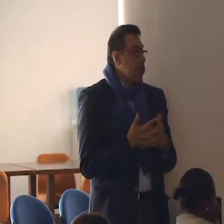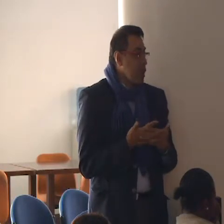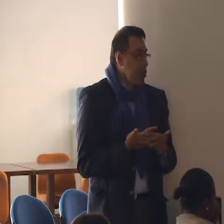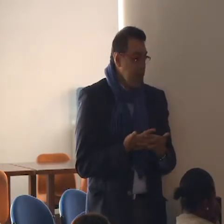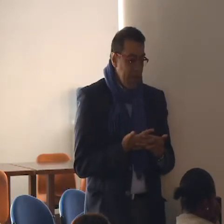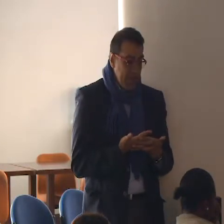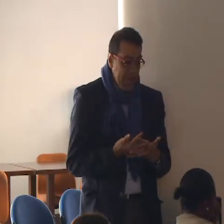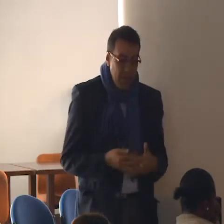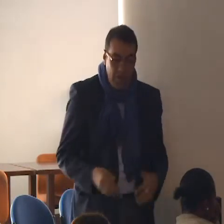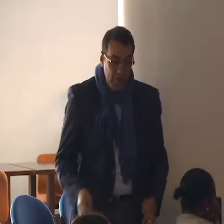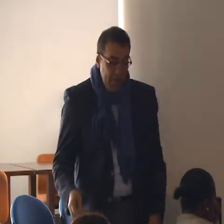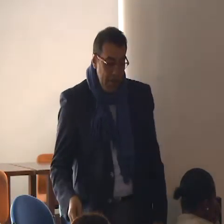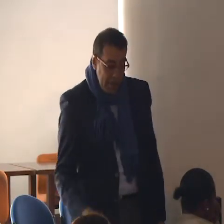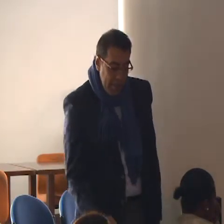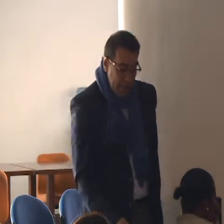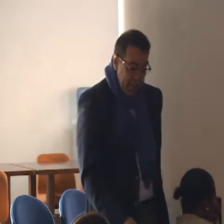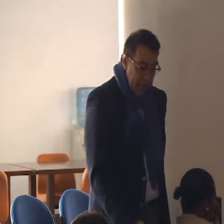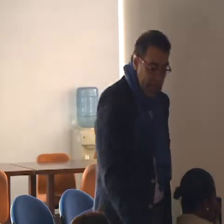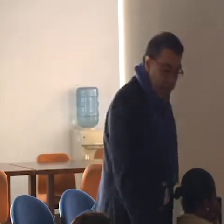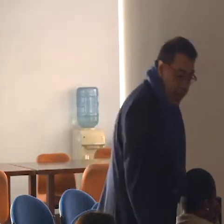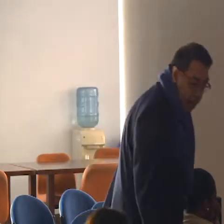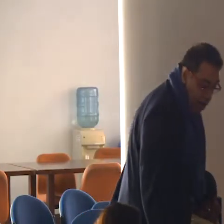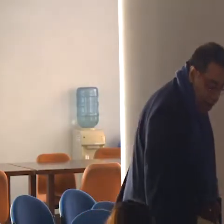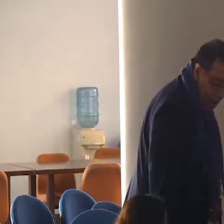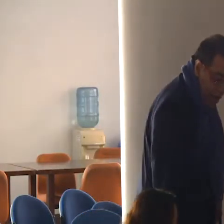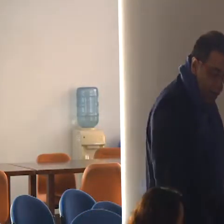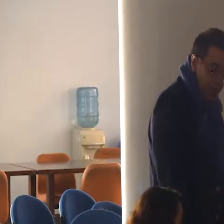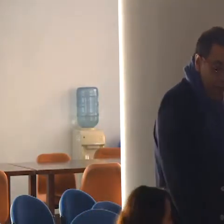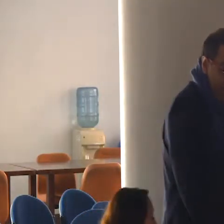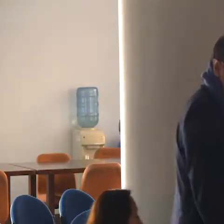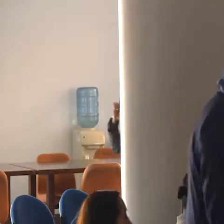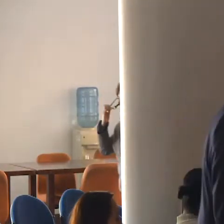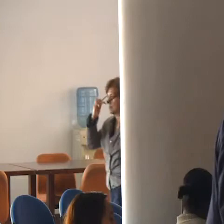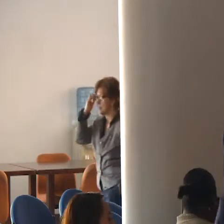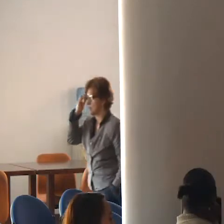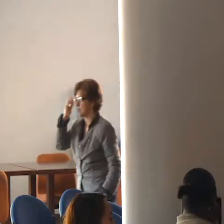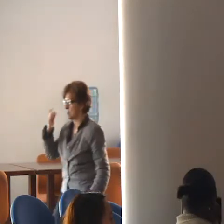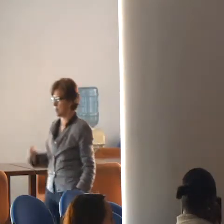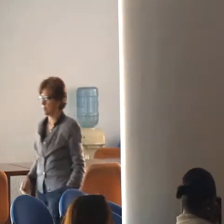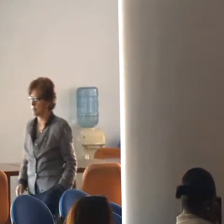de presentar los resultados de investigación